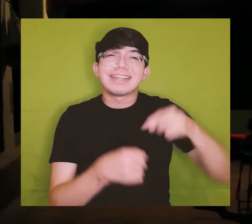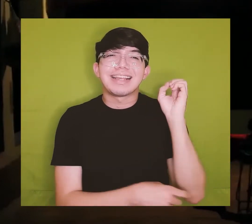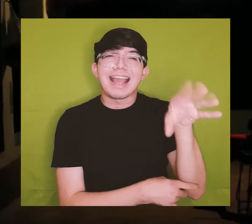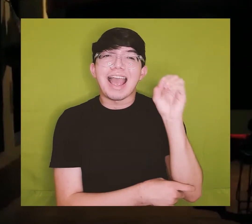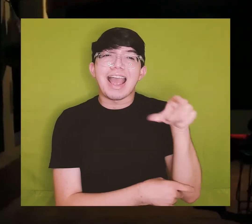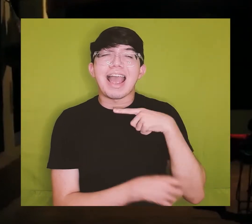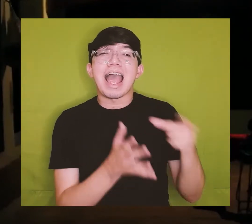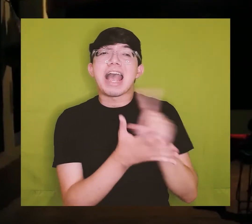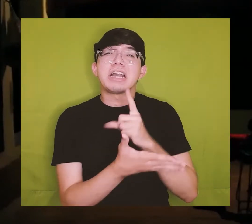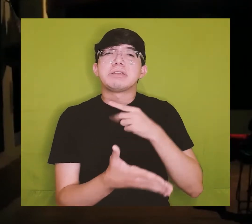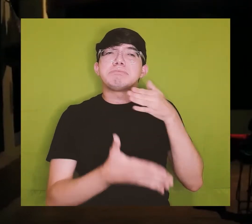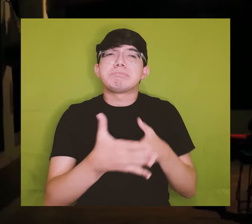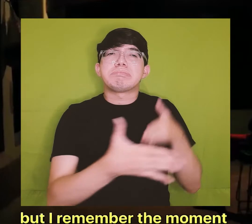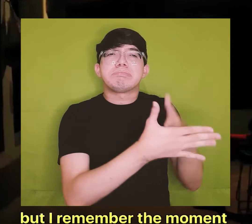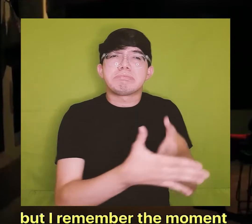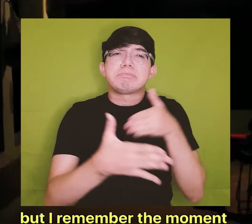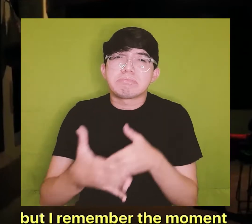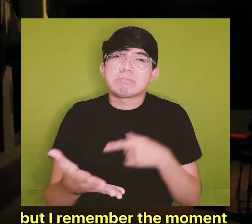Quer falar um pouco sobre?